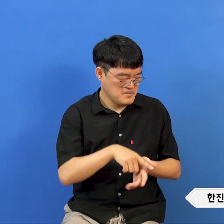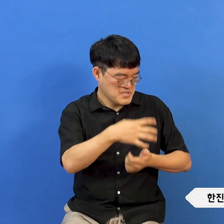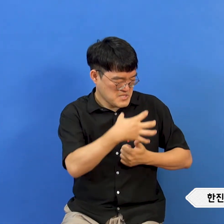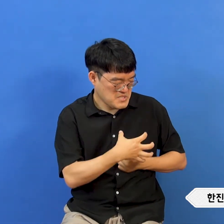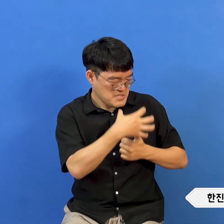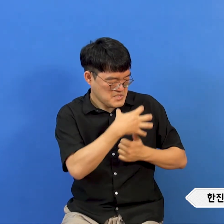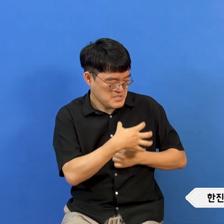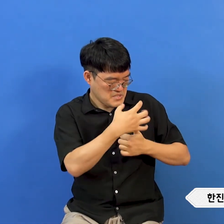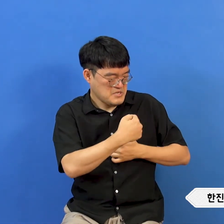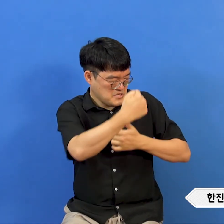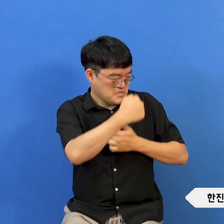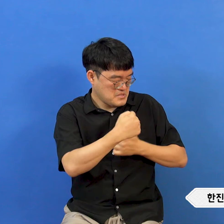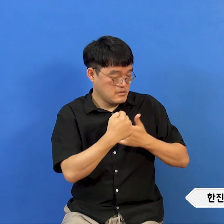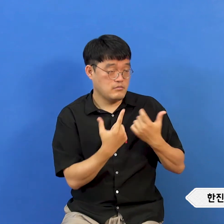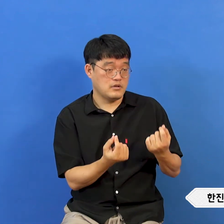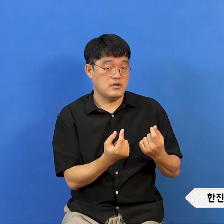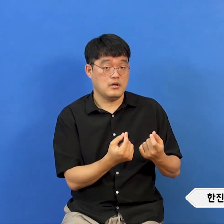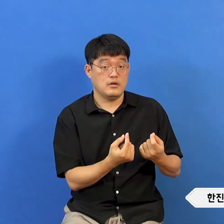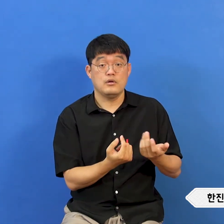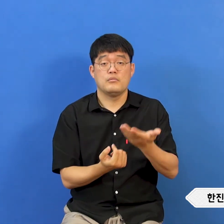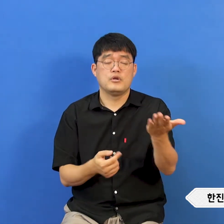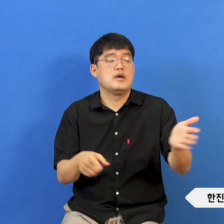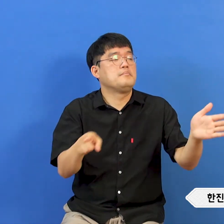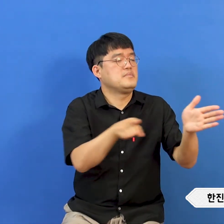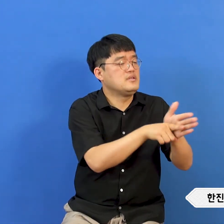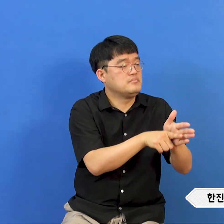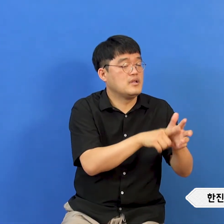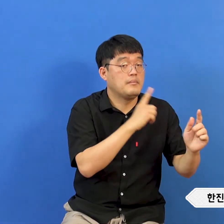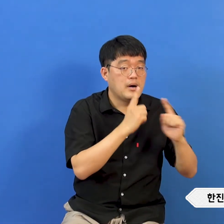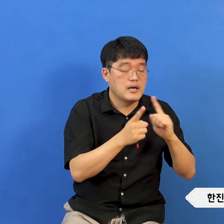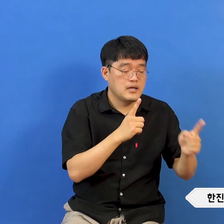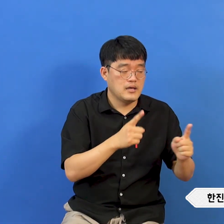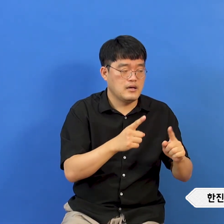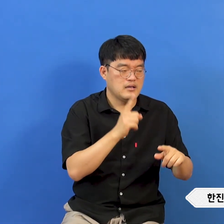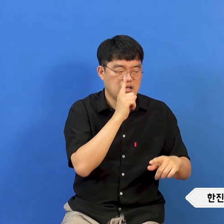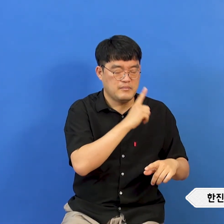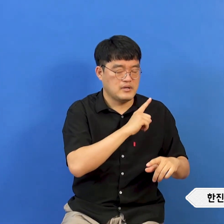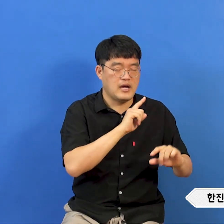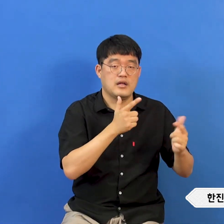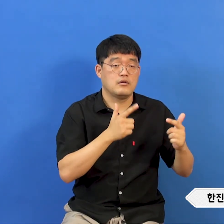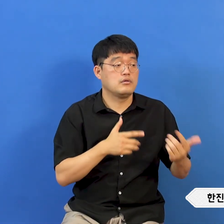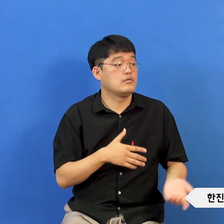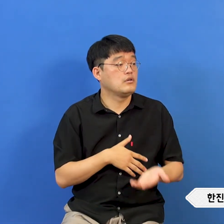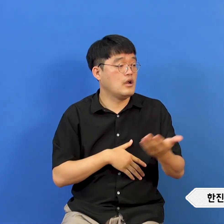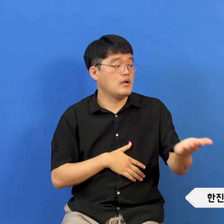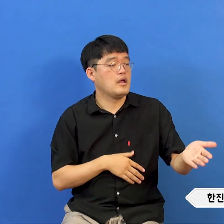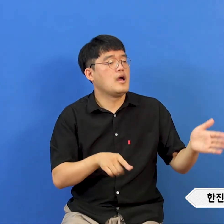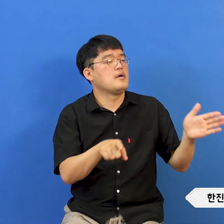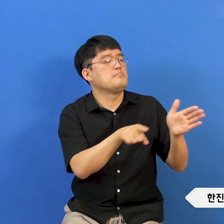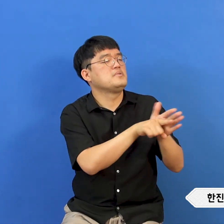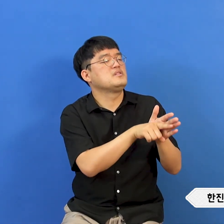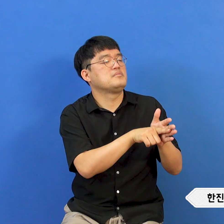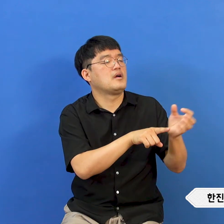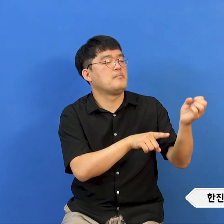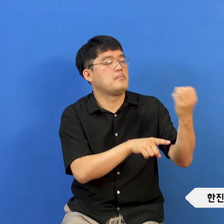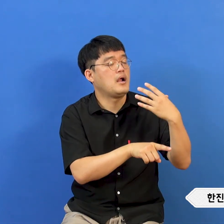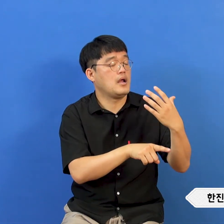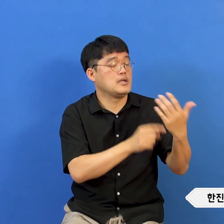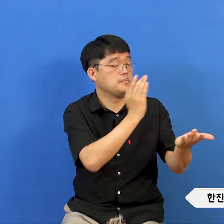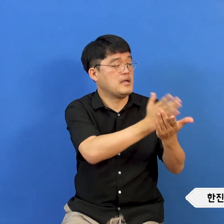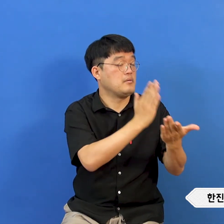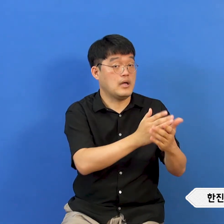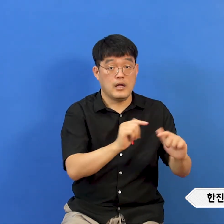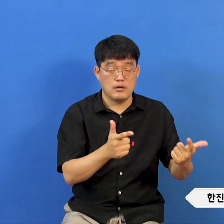여러분, 믿습니다라는 말이 나쁘다는 말이 아닙니다. 앞으로는 믿습니다라는 말 좀 자제하세요, 그런 뜻 아닙니다.